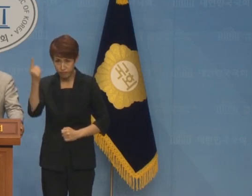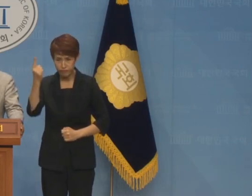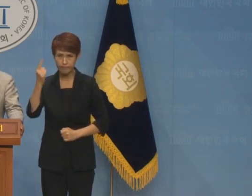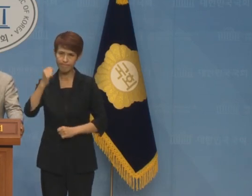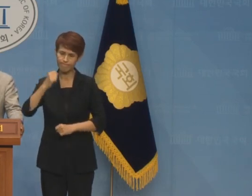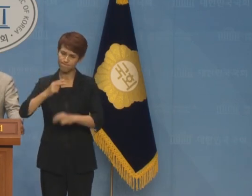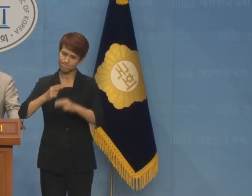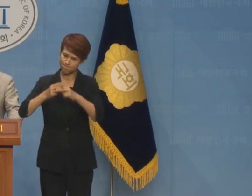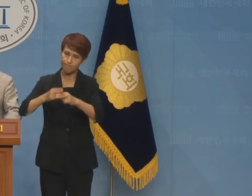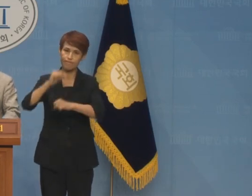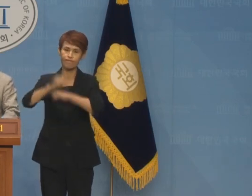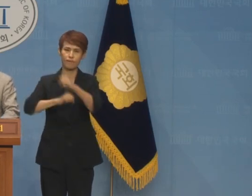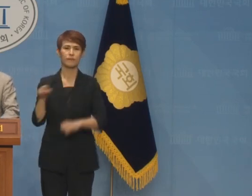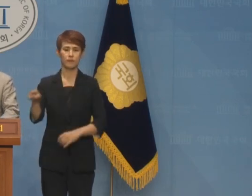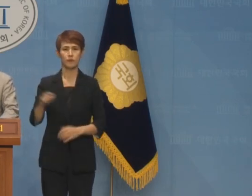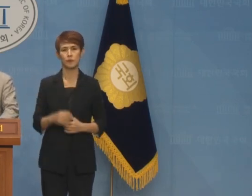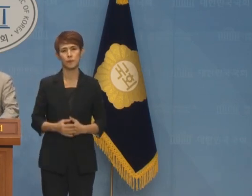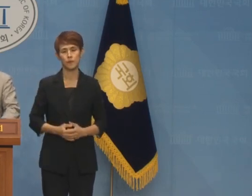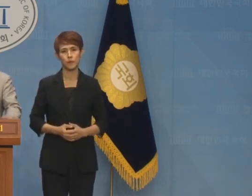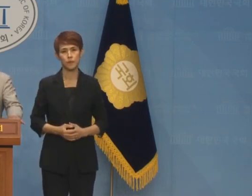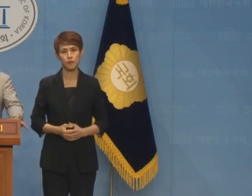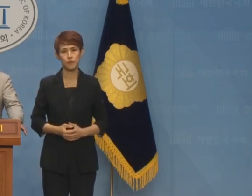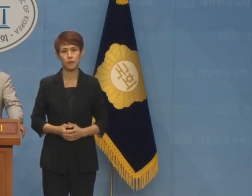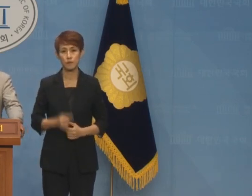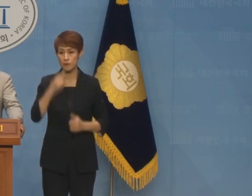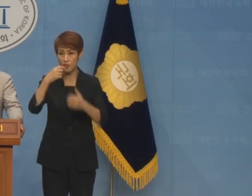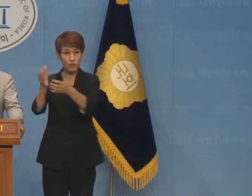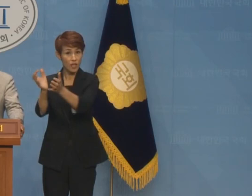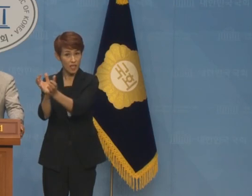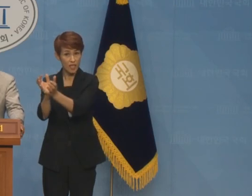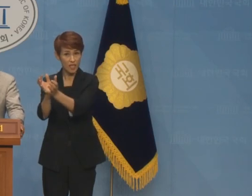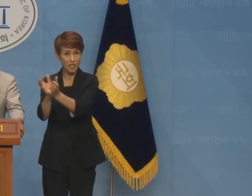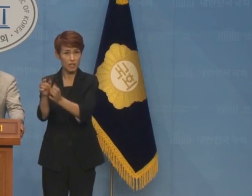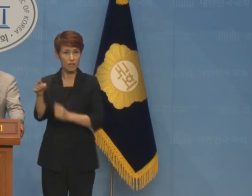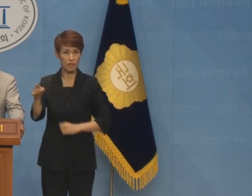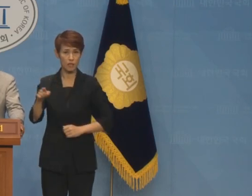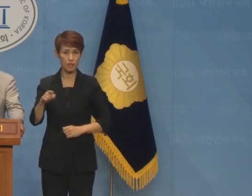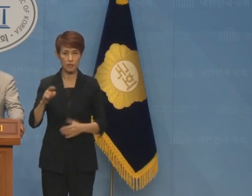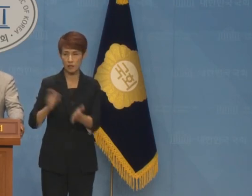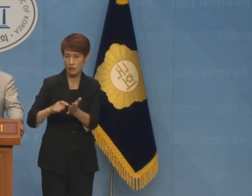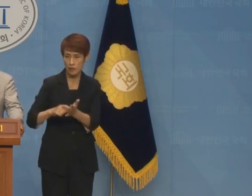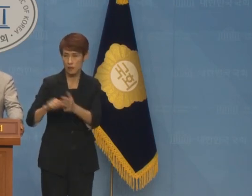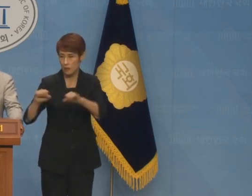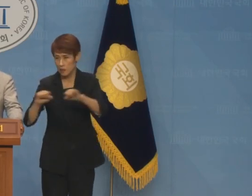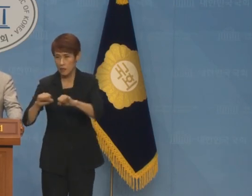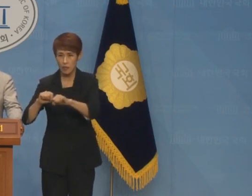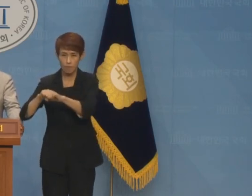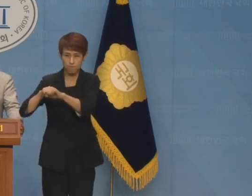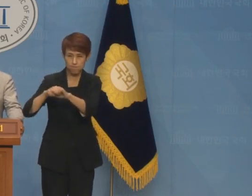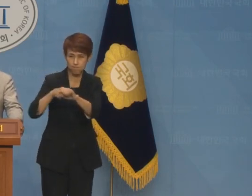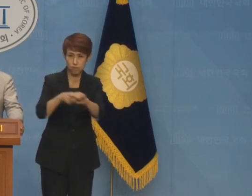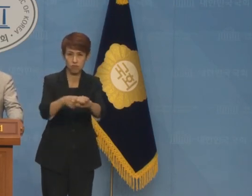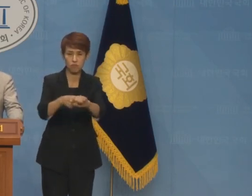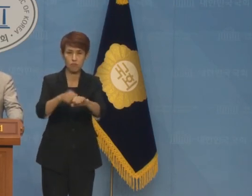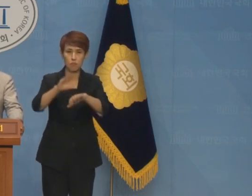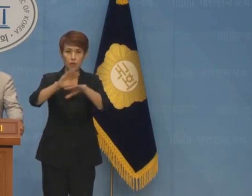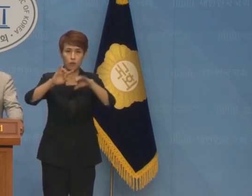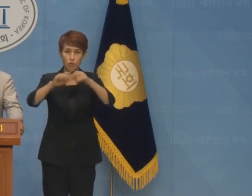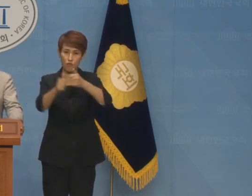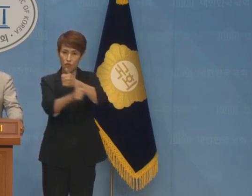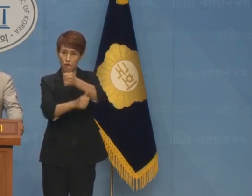일삼고 있습니다 민주당이 이 저토록 조급하고 무리하게 방통